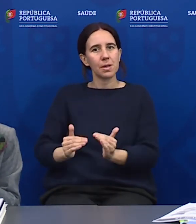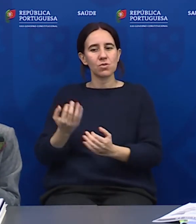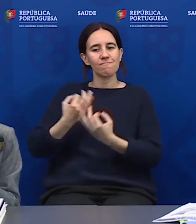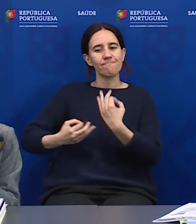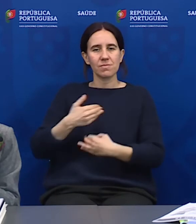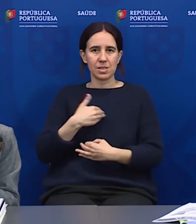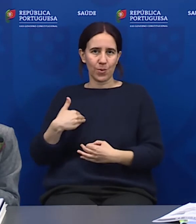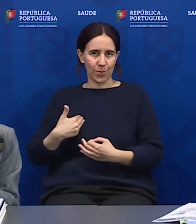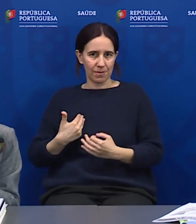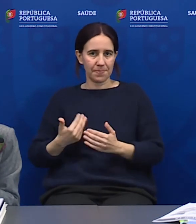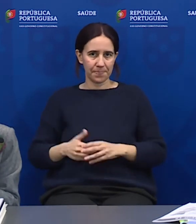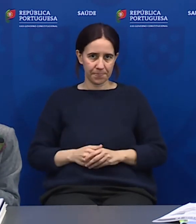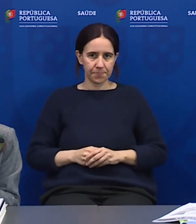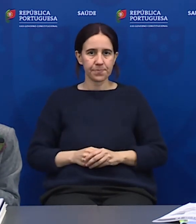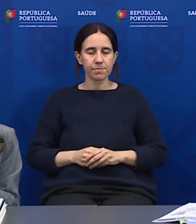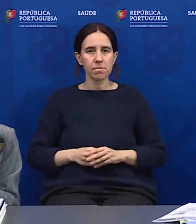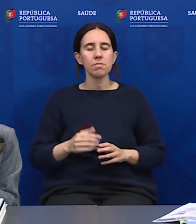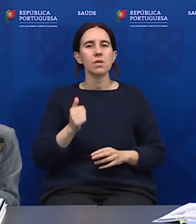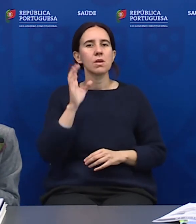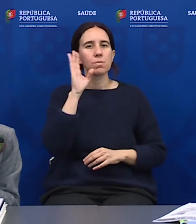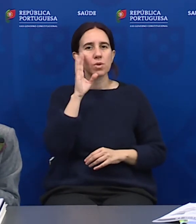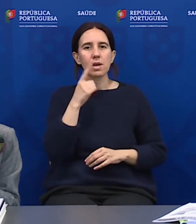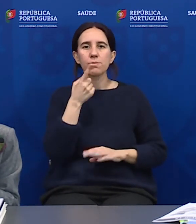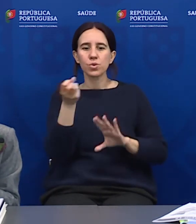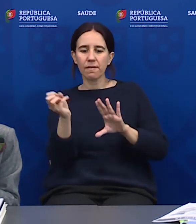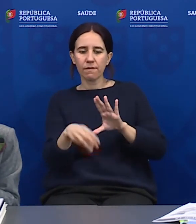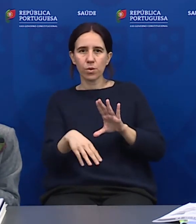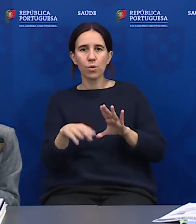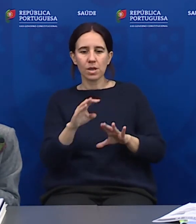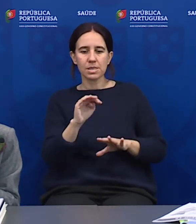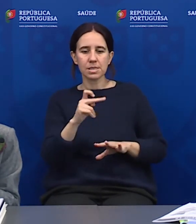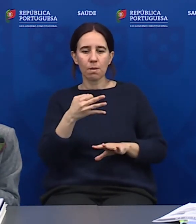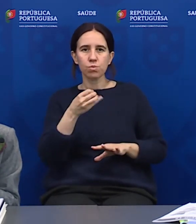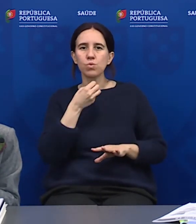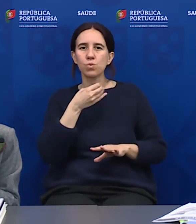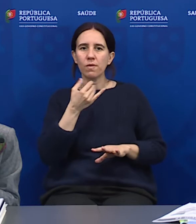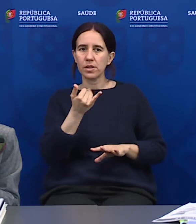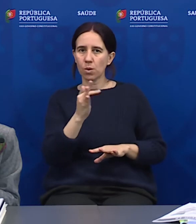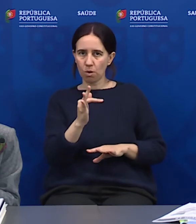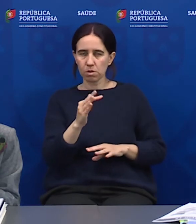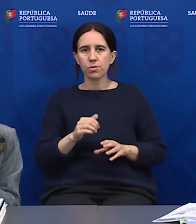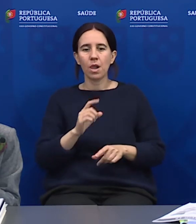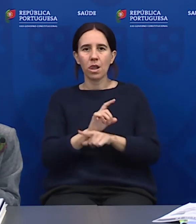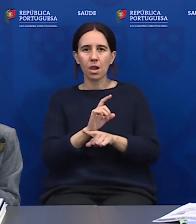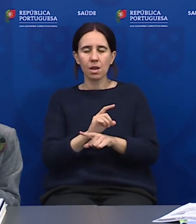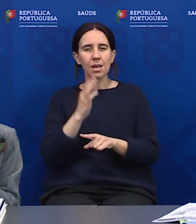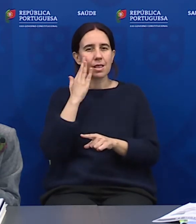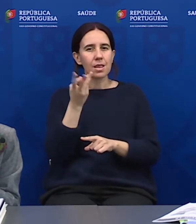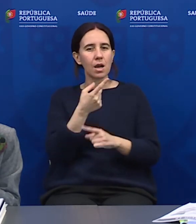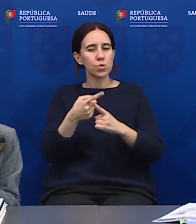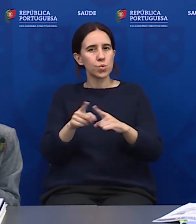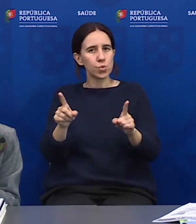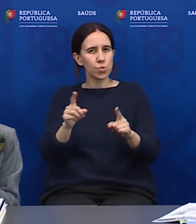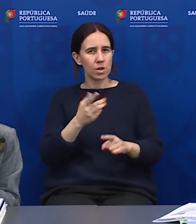cuidados de saúde. Boa tarde. Pergunta enviada pelo SAP 24. Em relação à dissonância de dados, a